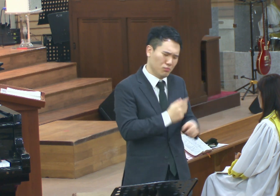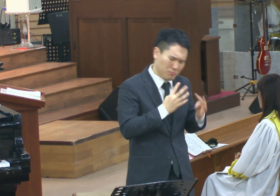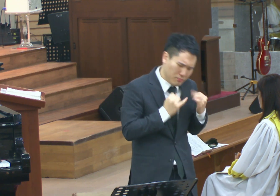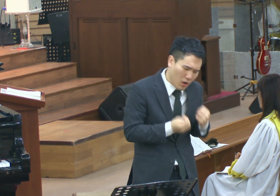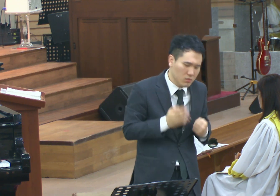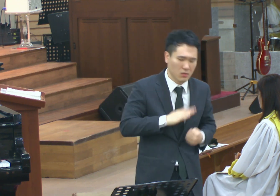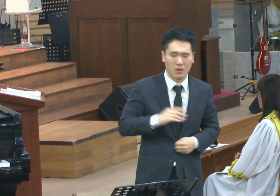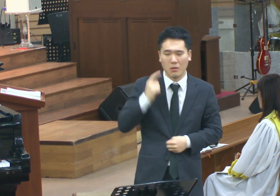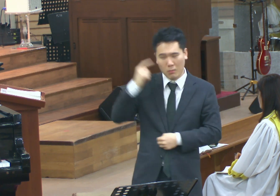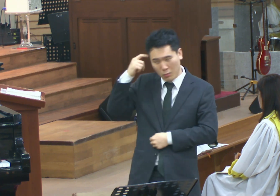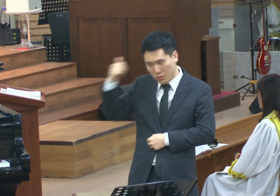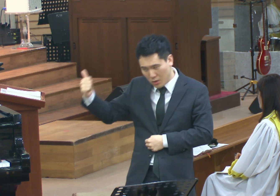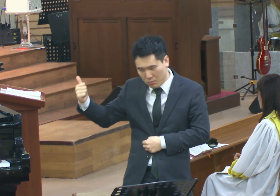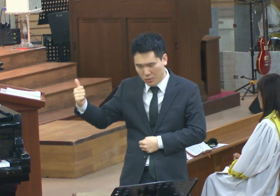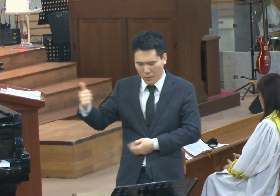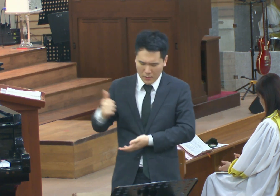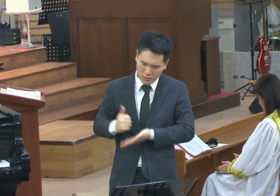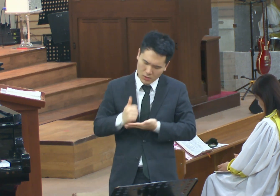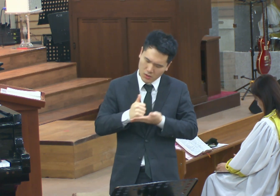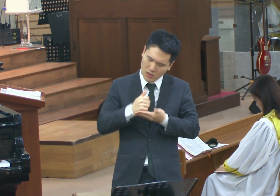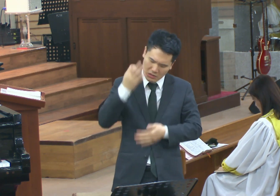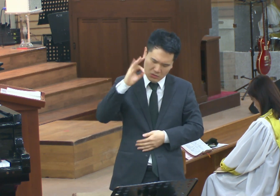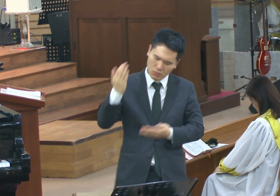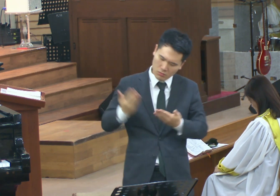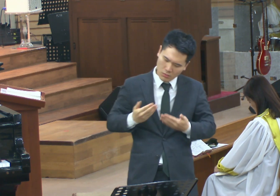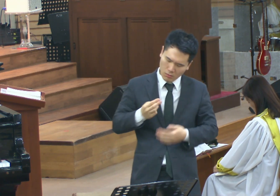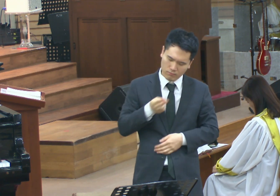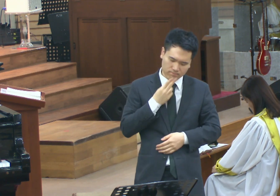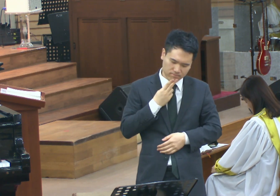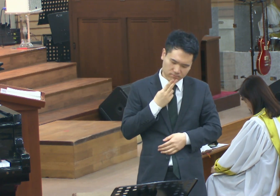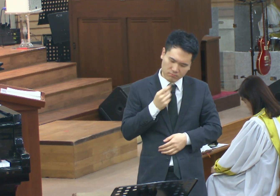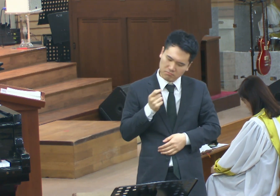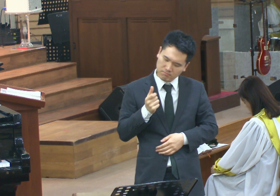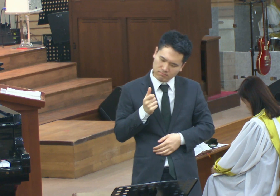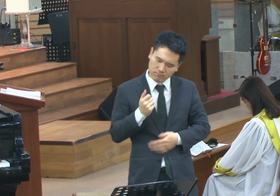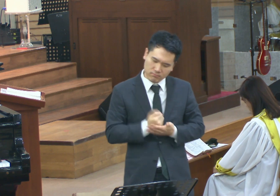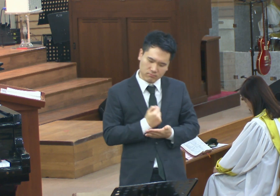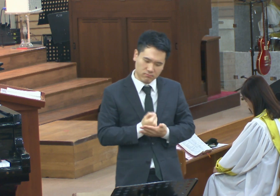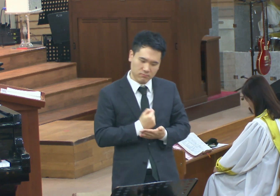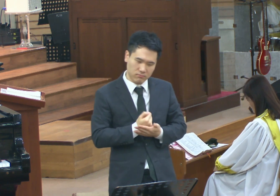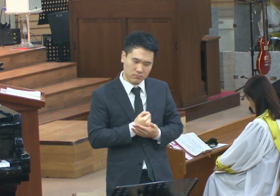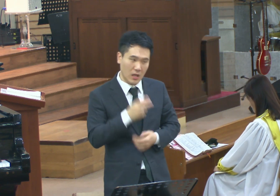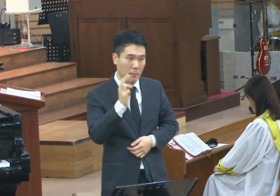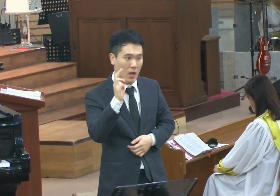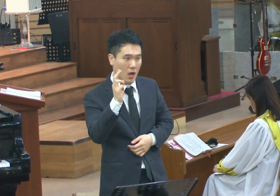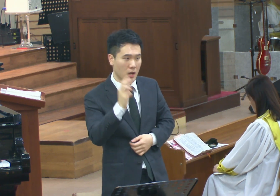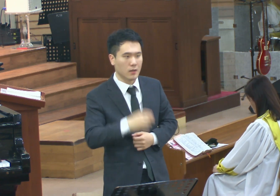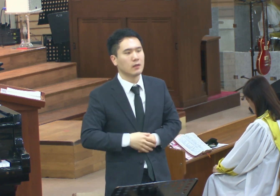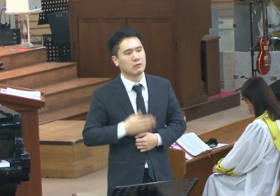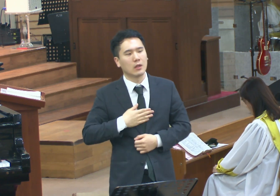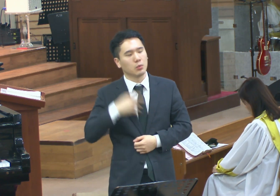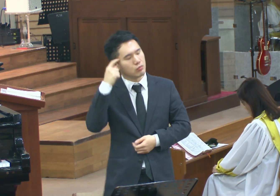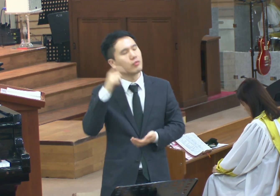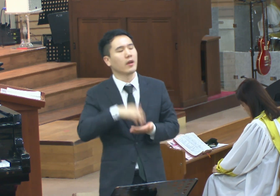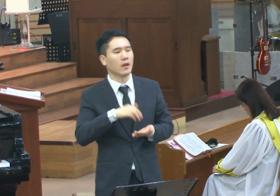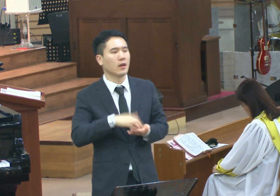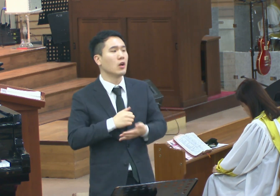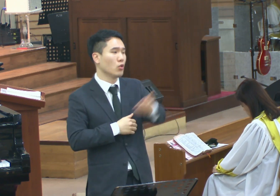조금 더 표현하고 손을 잡아드려야 되겠다, 그런 회개와 반성을 하게 되었습니다. 여호수아는 두